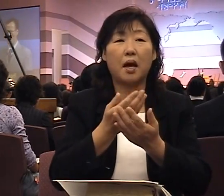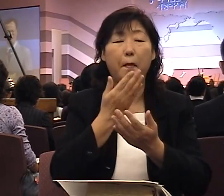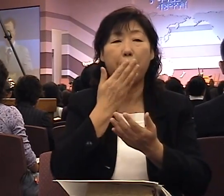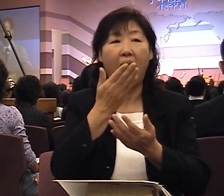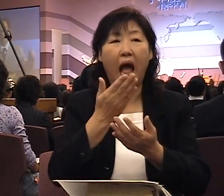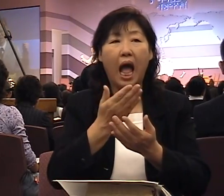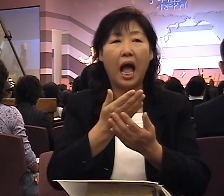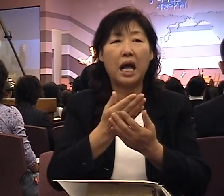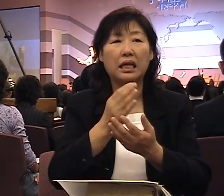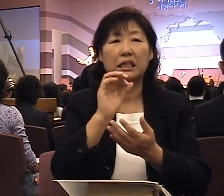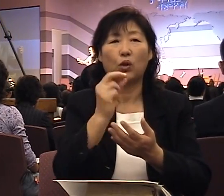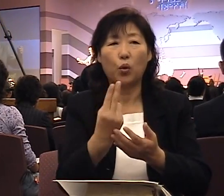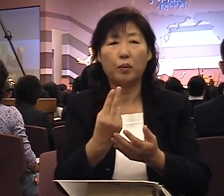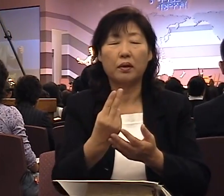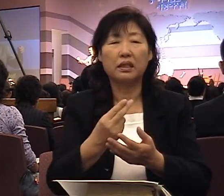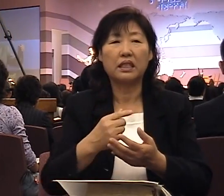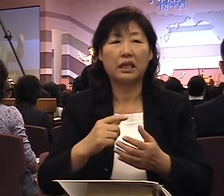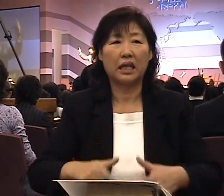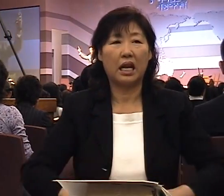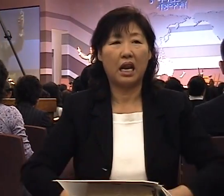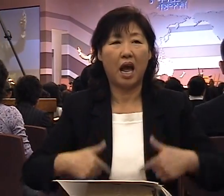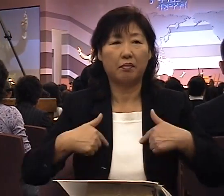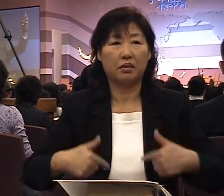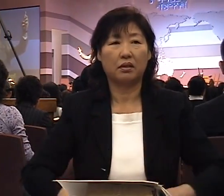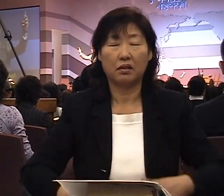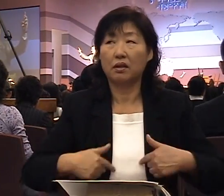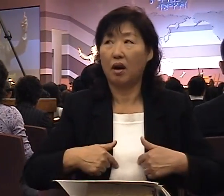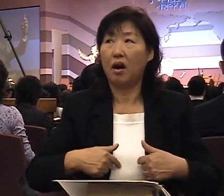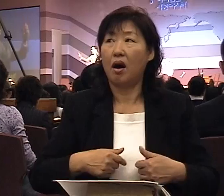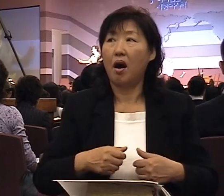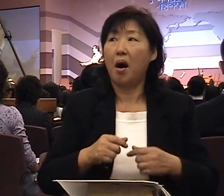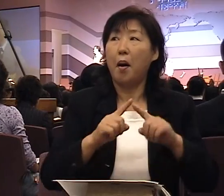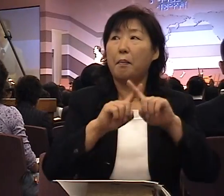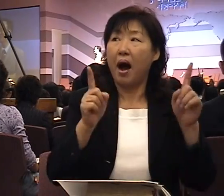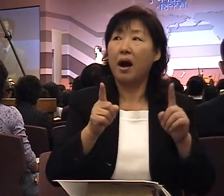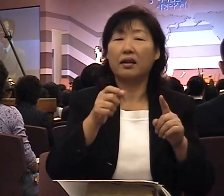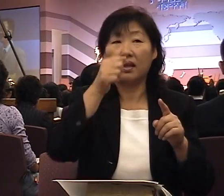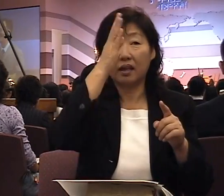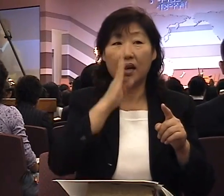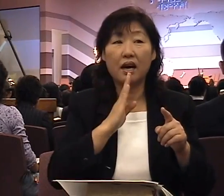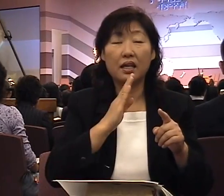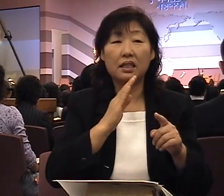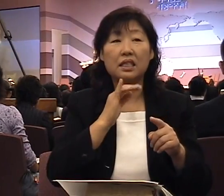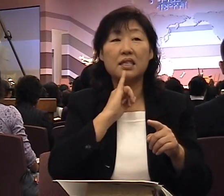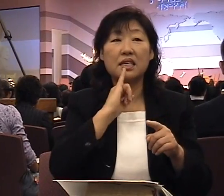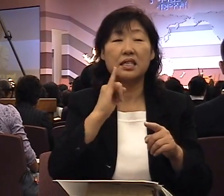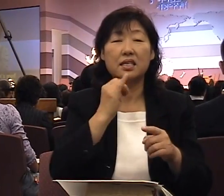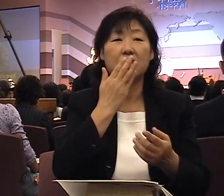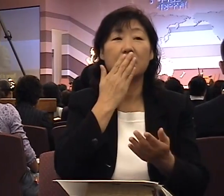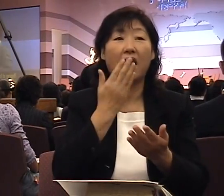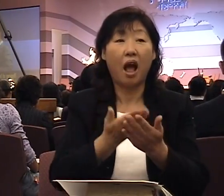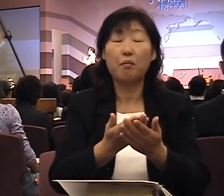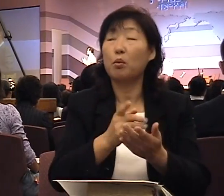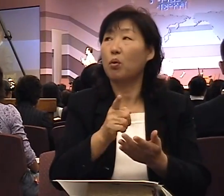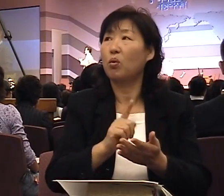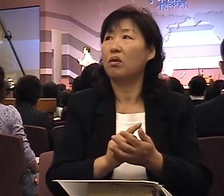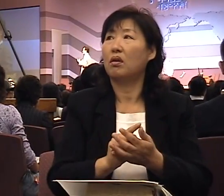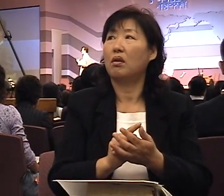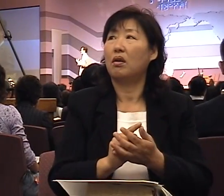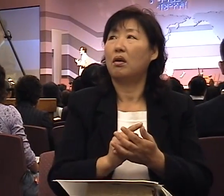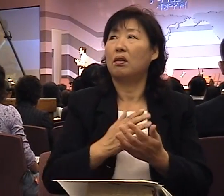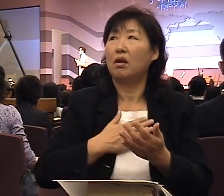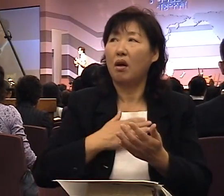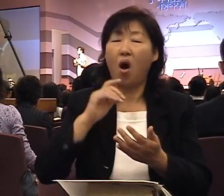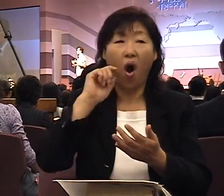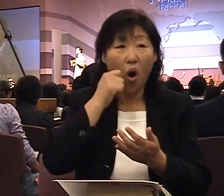삶에서 Life is not good, but God is good. 라이프를 보니까 나에게 많은 화와 어려움이